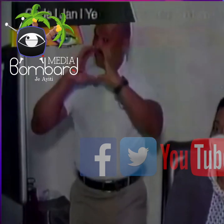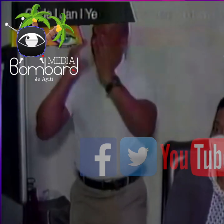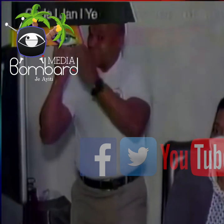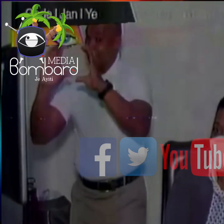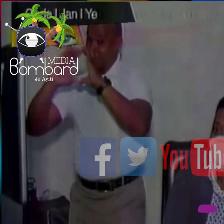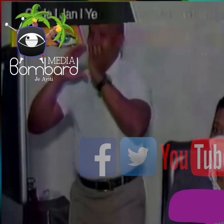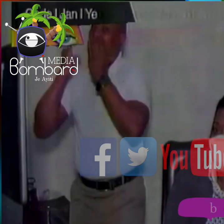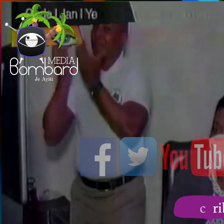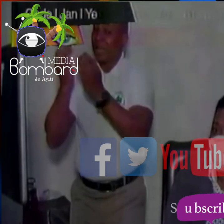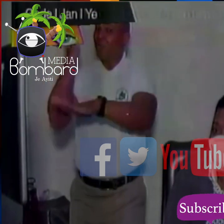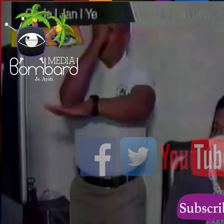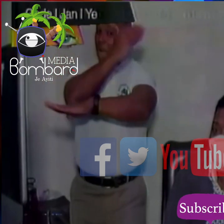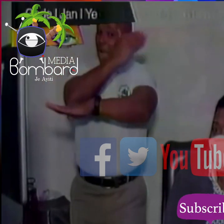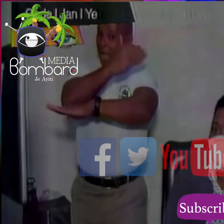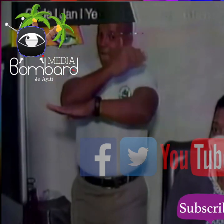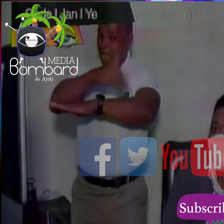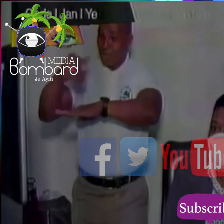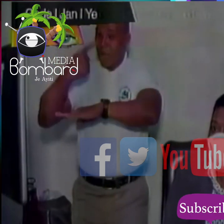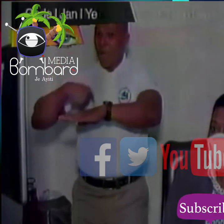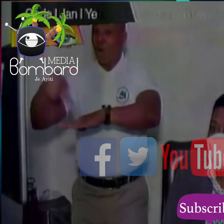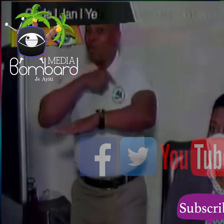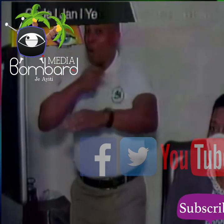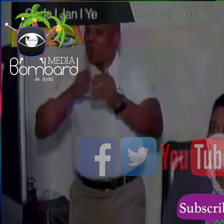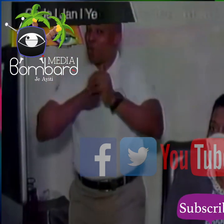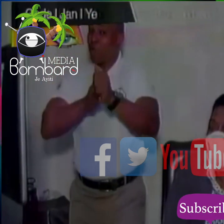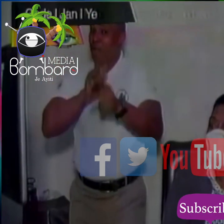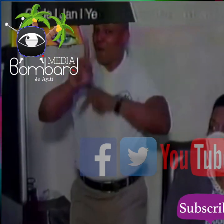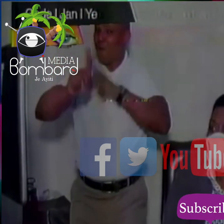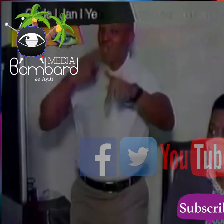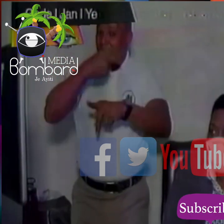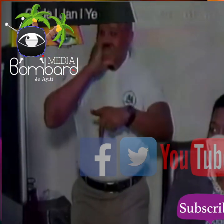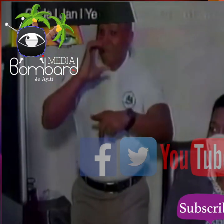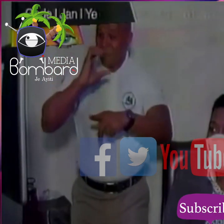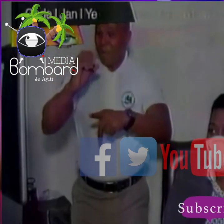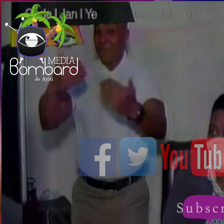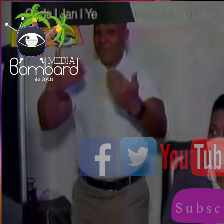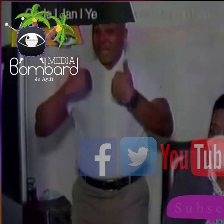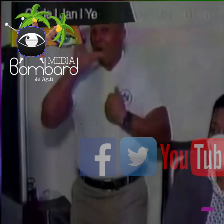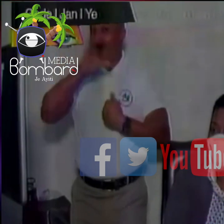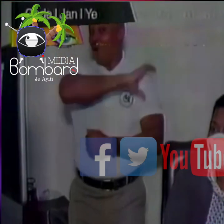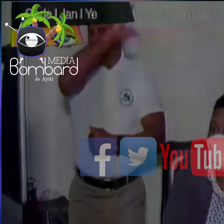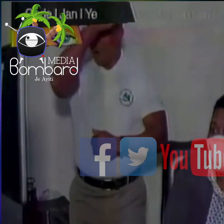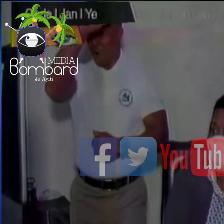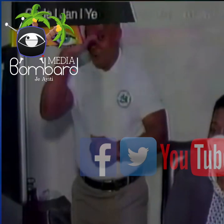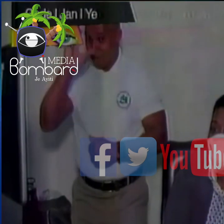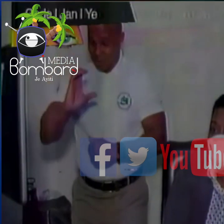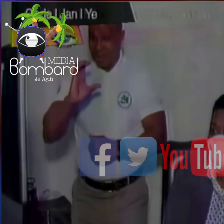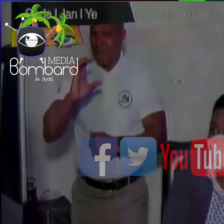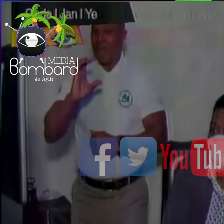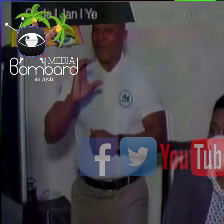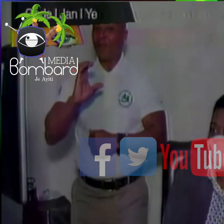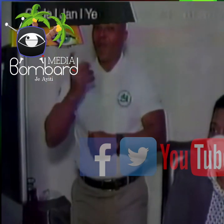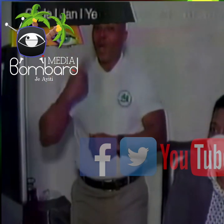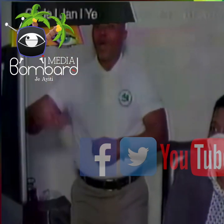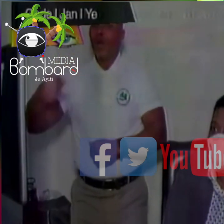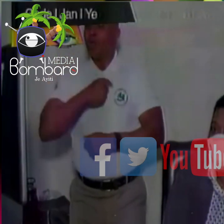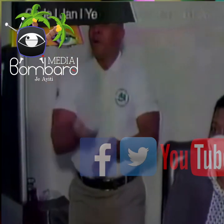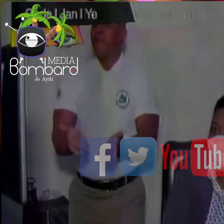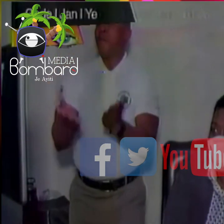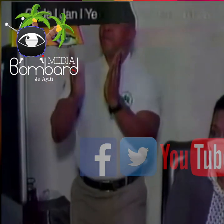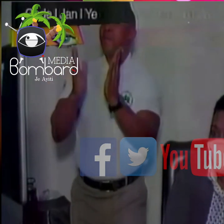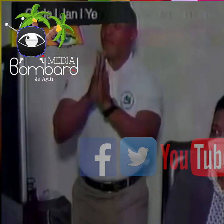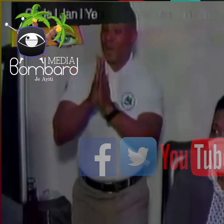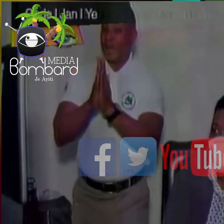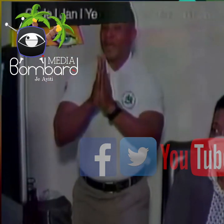nous assoyons à même nous mener. Donc, nous avons un petit comité qui est fait côté que entre nous. Nous demandons et que